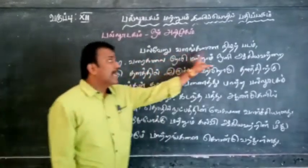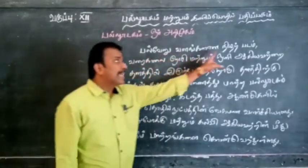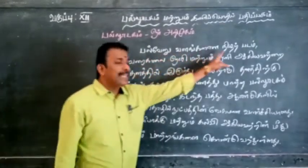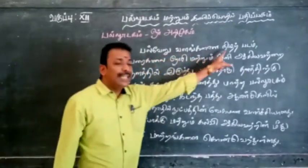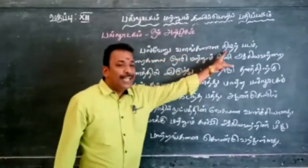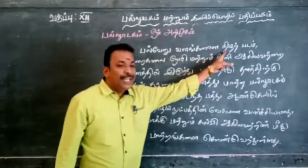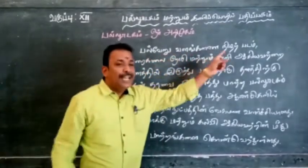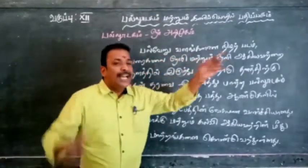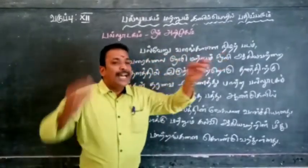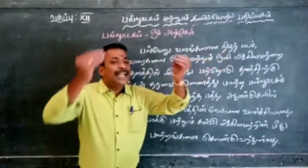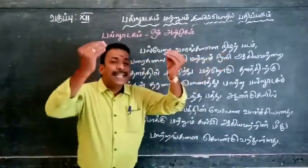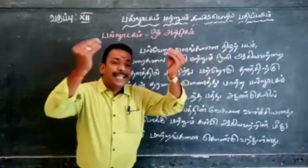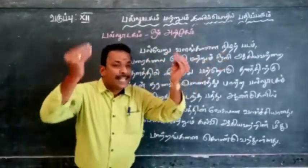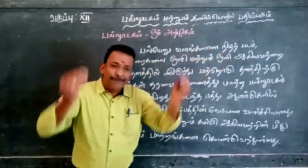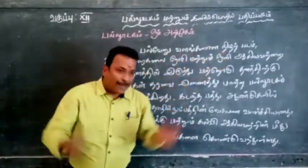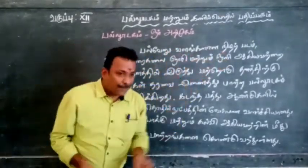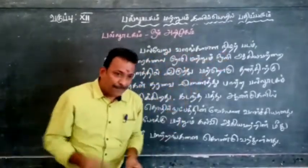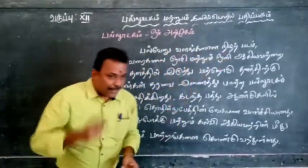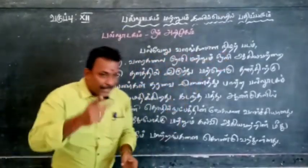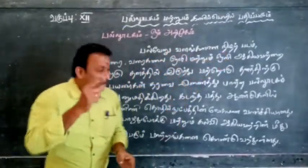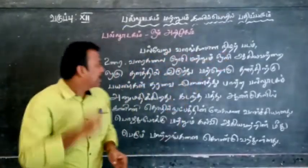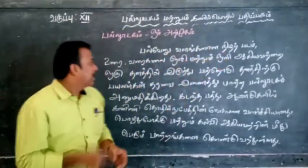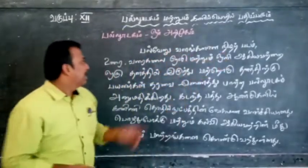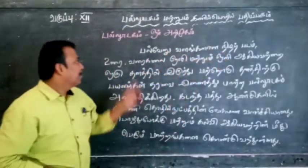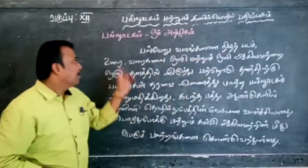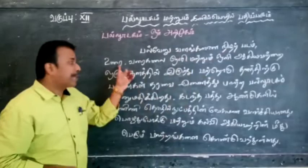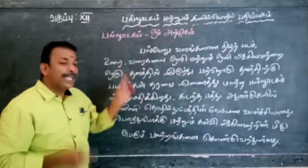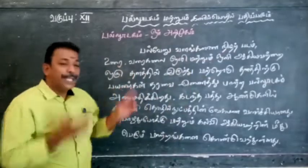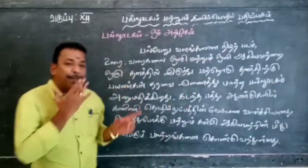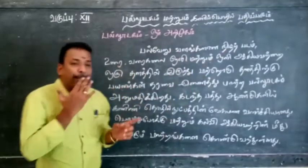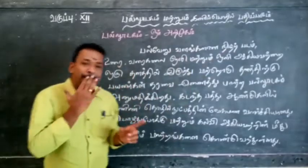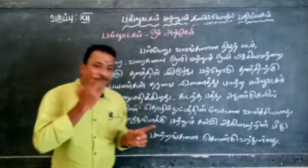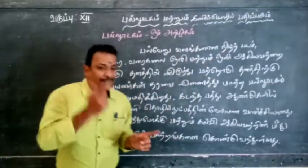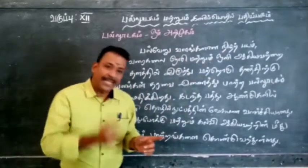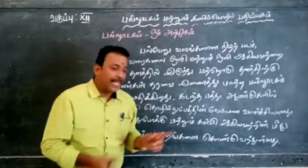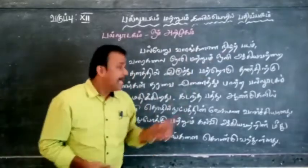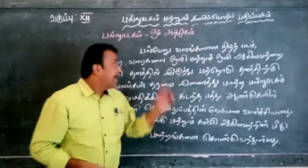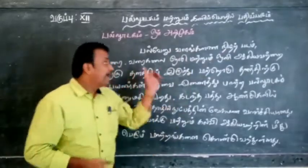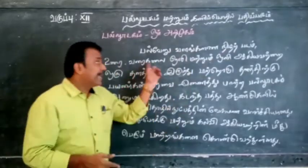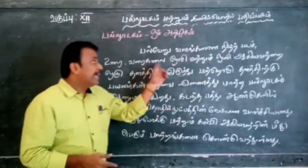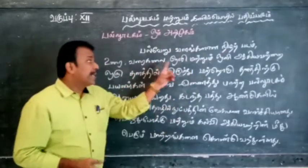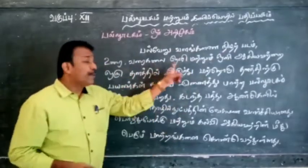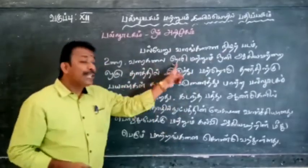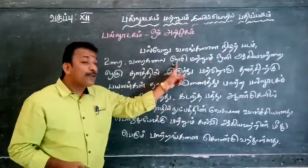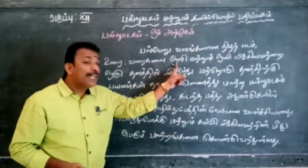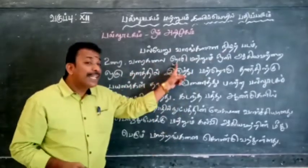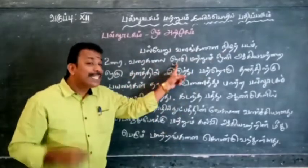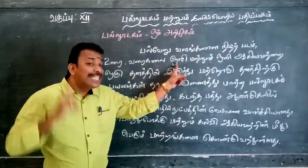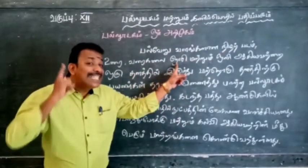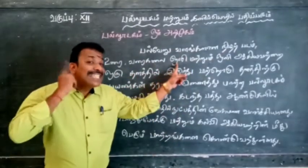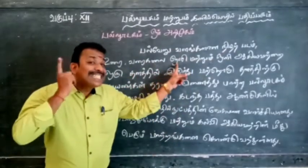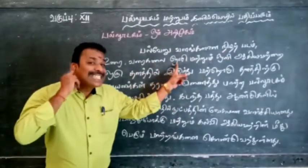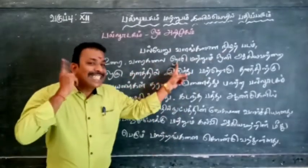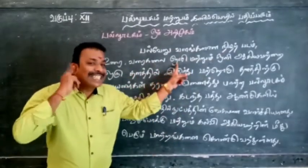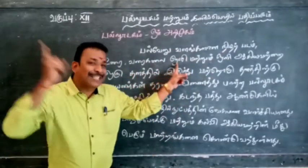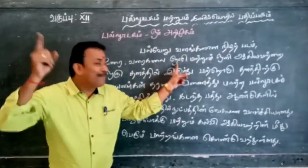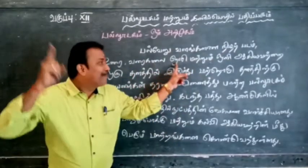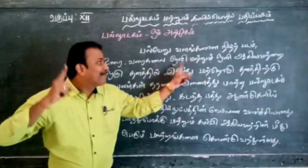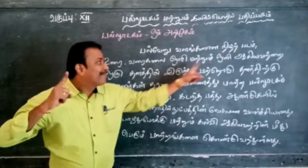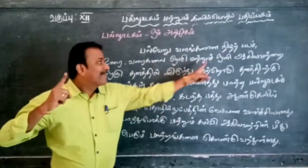வளர்ந்தது நிலப்படம் தெரியும் உங்களுக்கு. உரை, வரைகள், ஒளிந்தது சத்தம்,